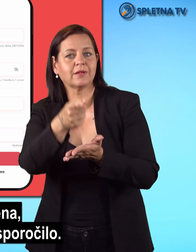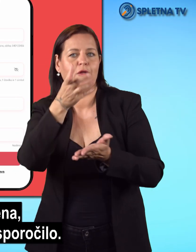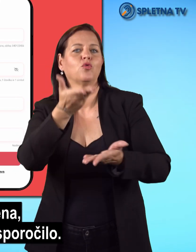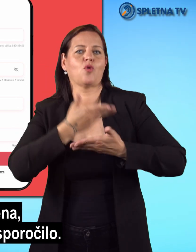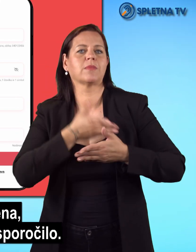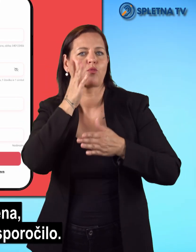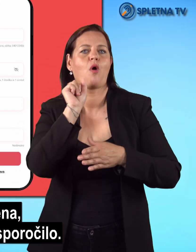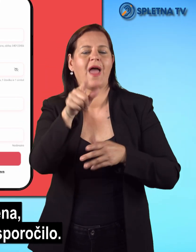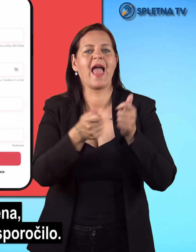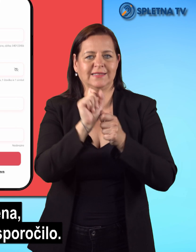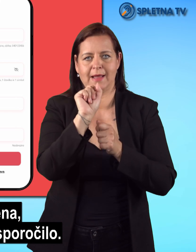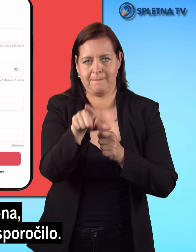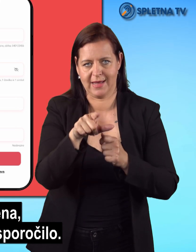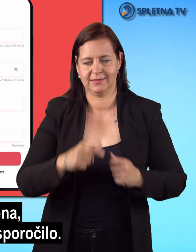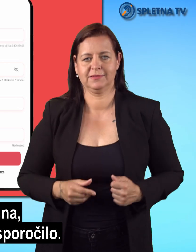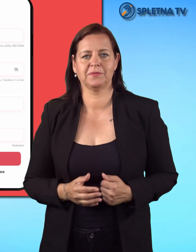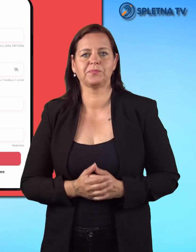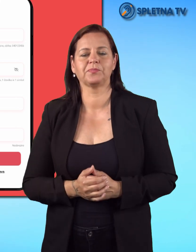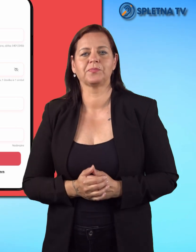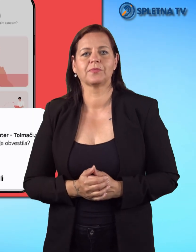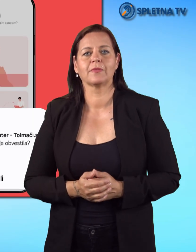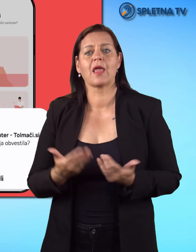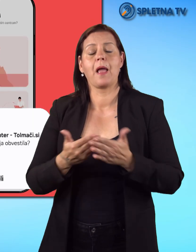potrjena, boste dobili SMS sporočilo.